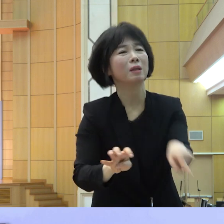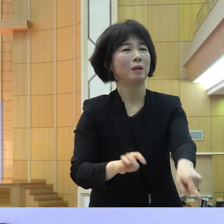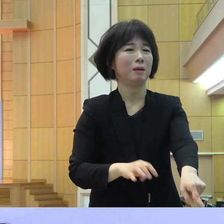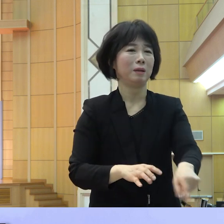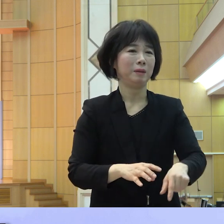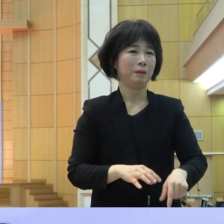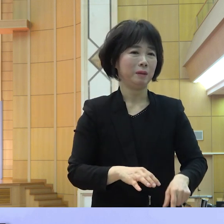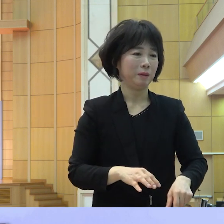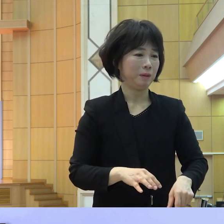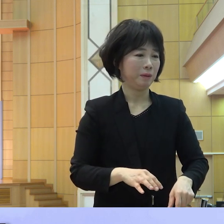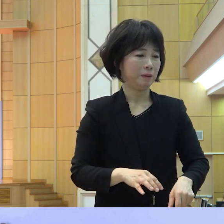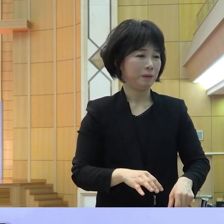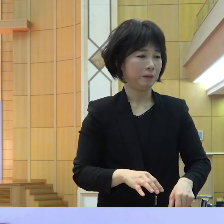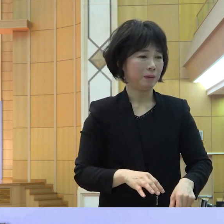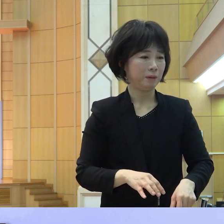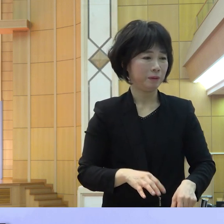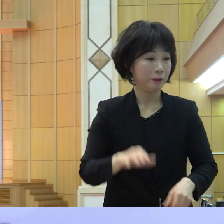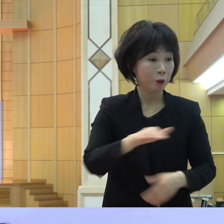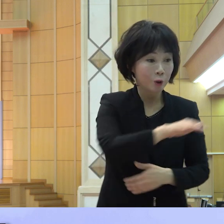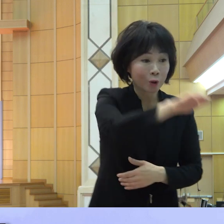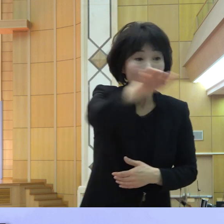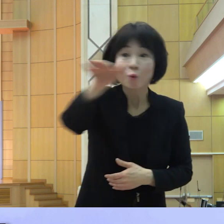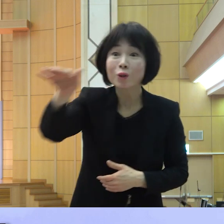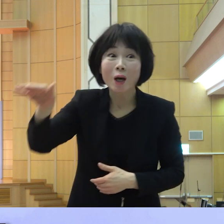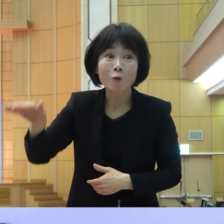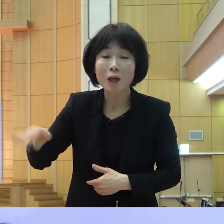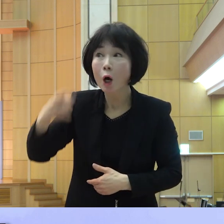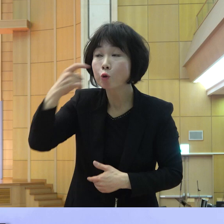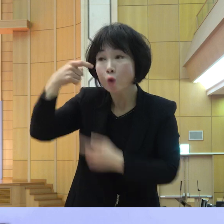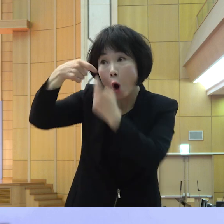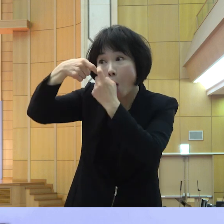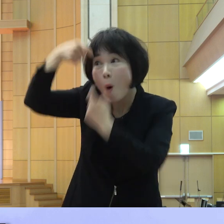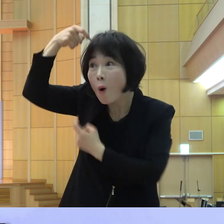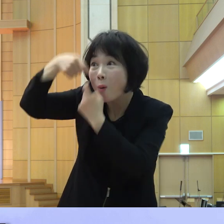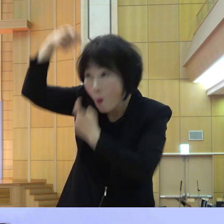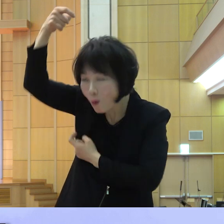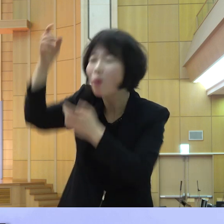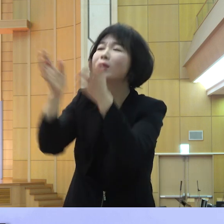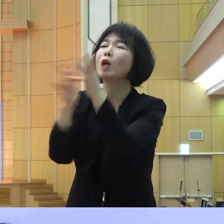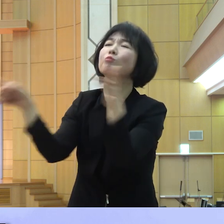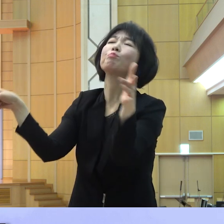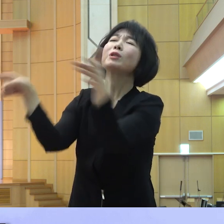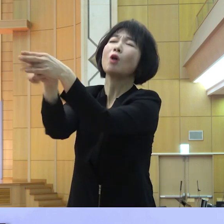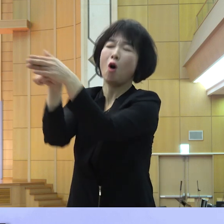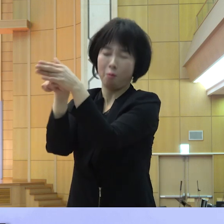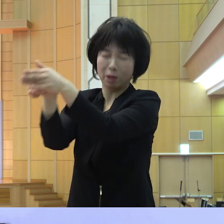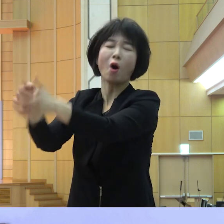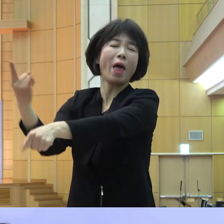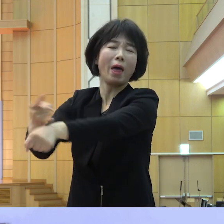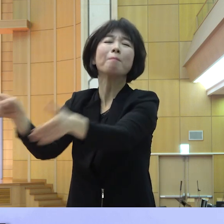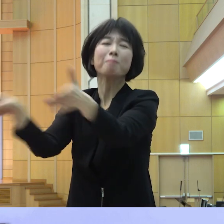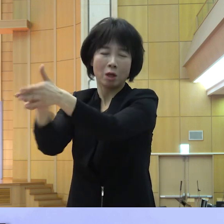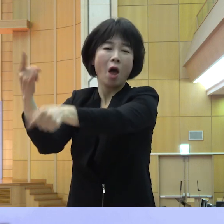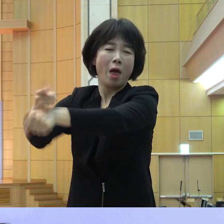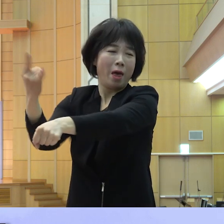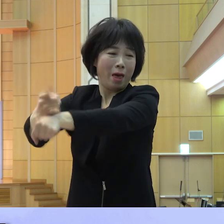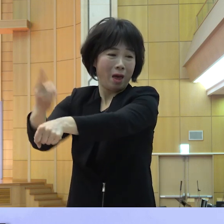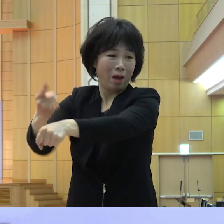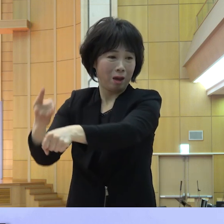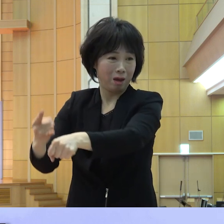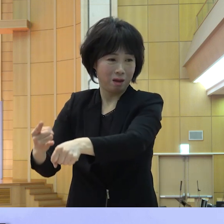말씀을 드렸는데, 우리로 보고 당신을 믿게, 예수님을 믿으라고